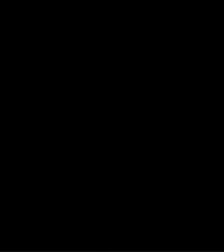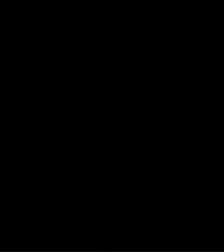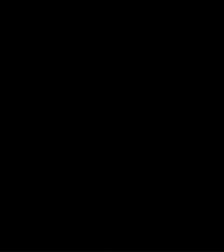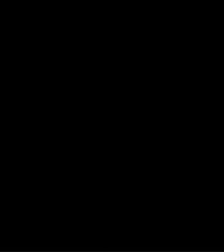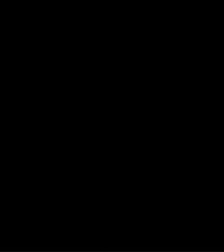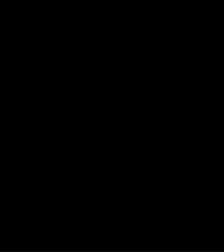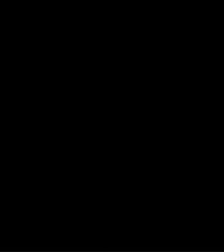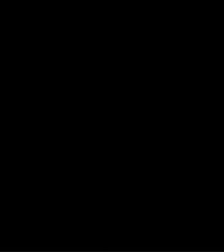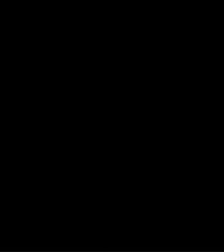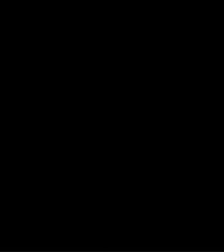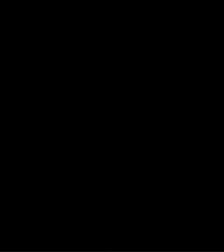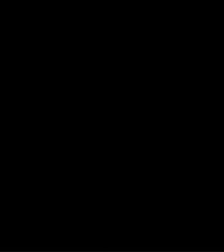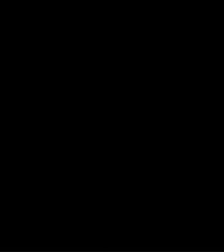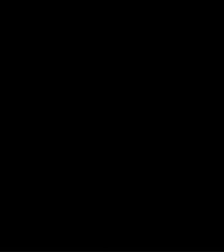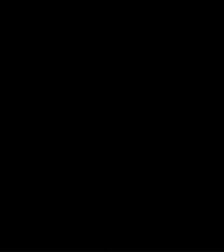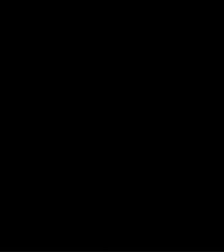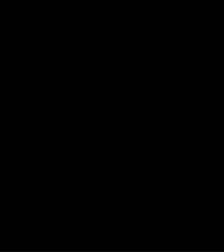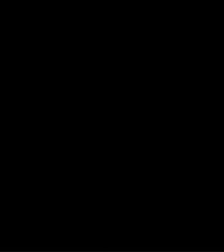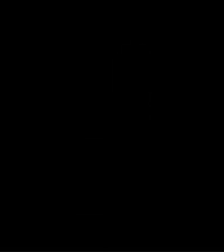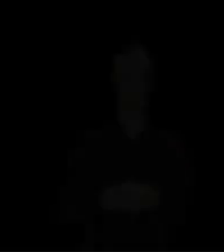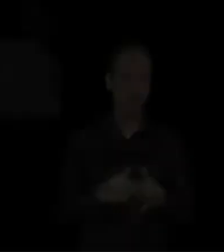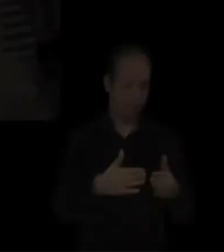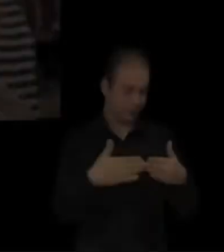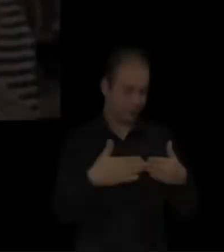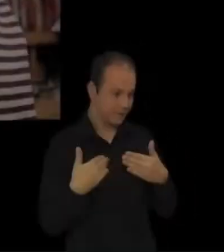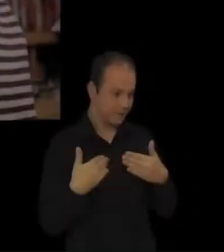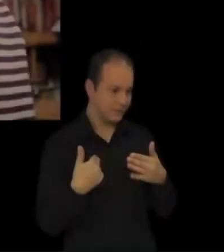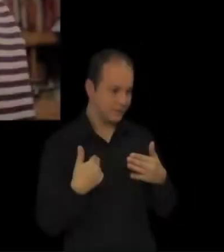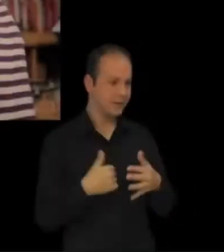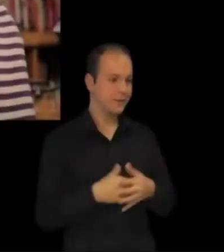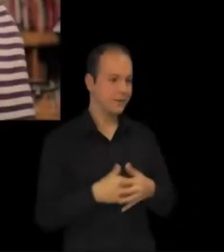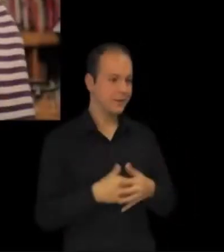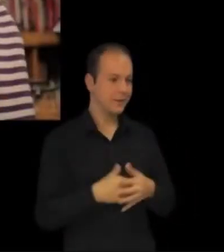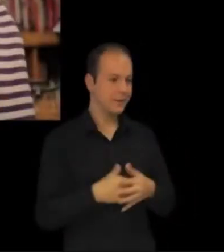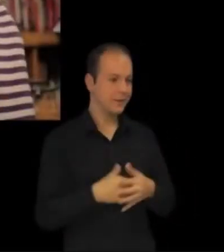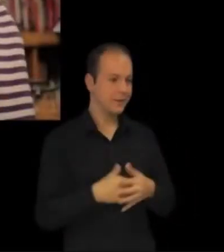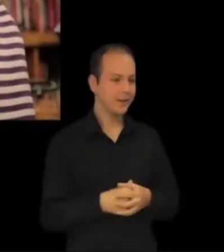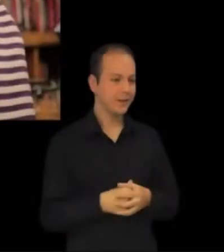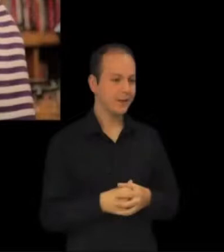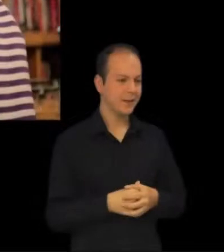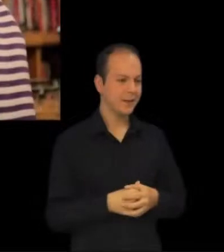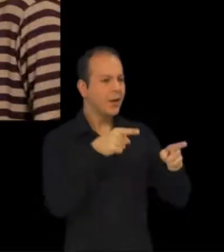Realização Instituto Mara Gabrilli. Dá licença, eu ouvi você falar que é